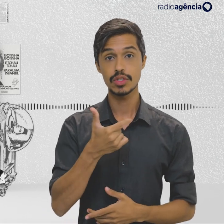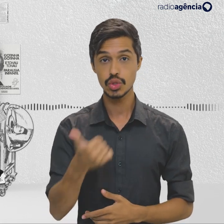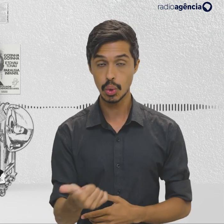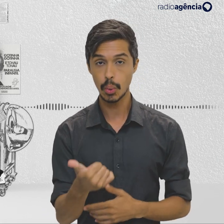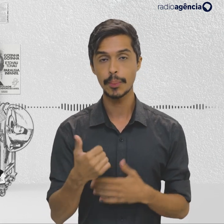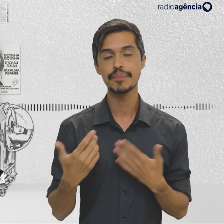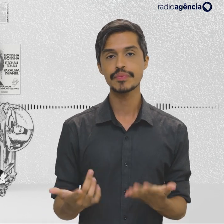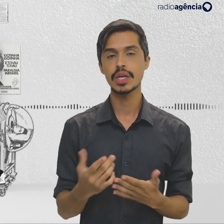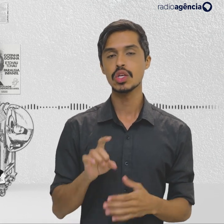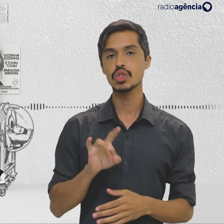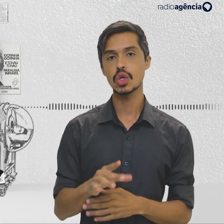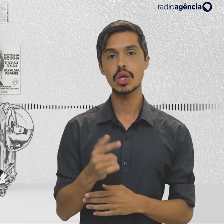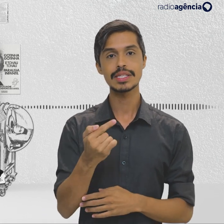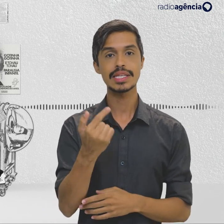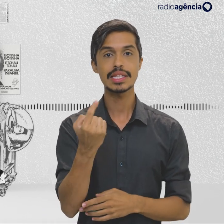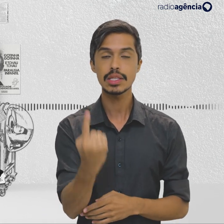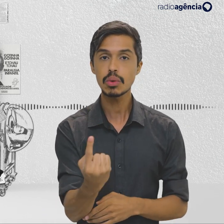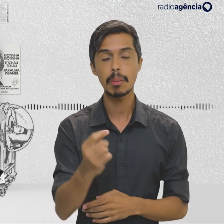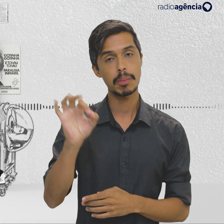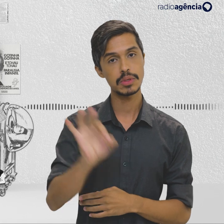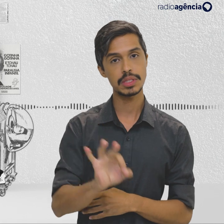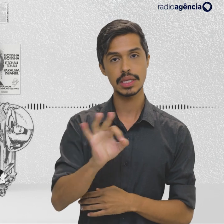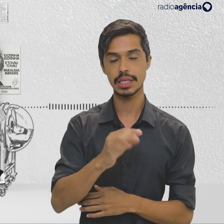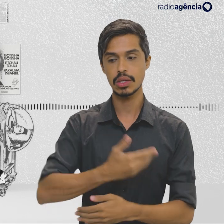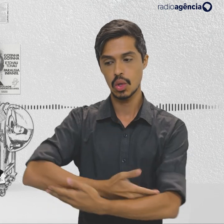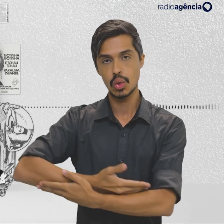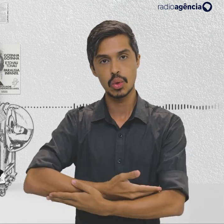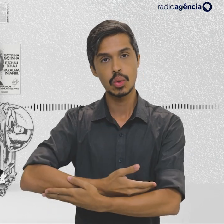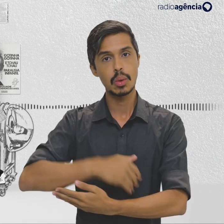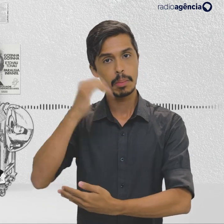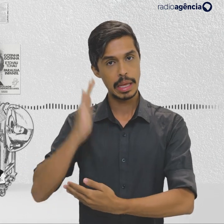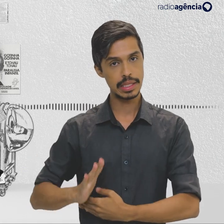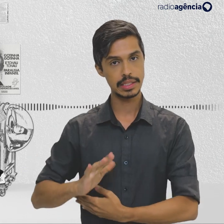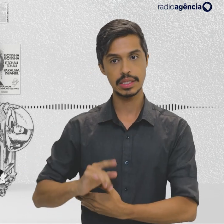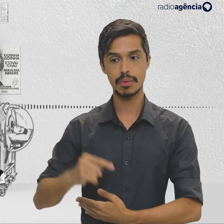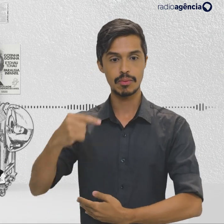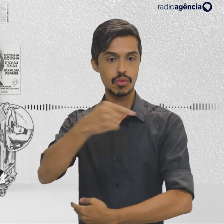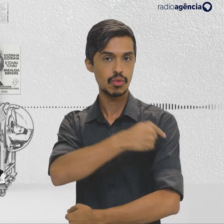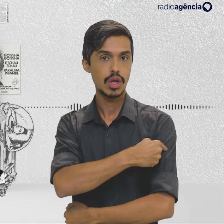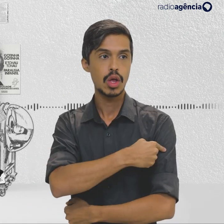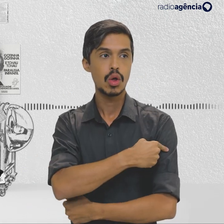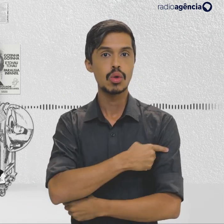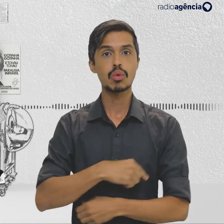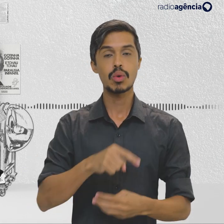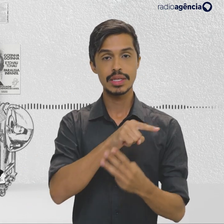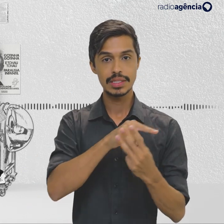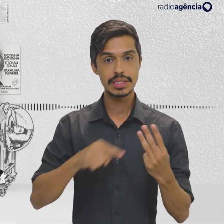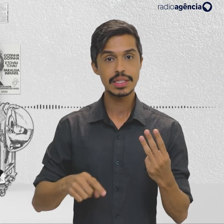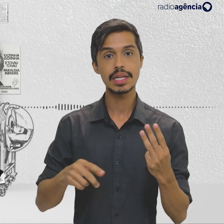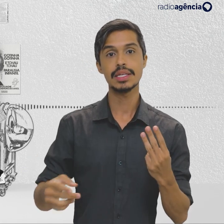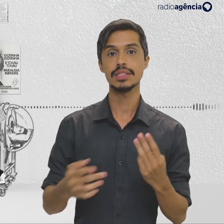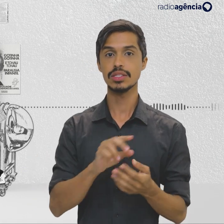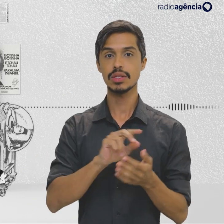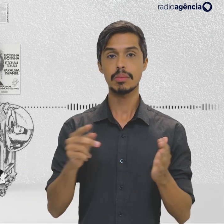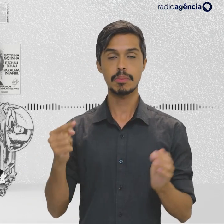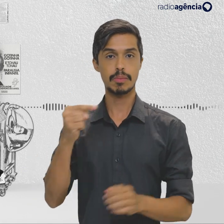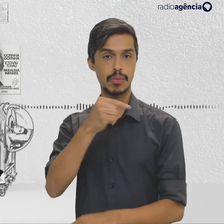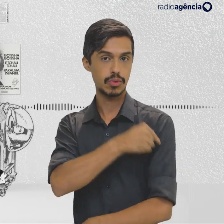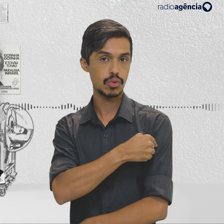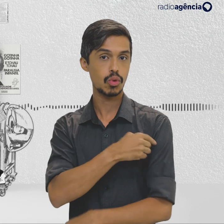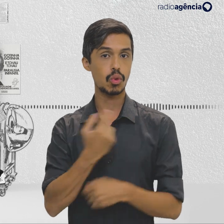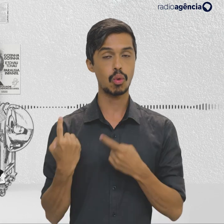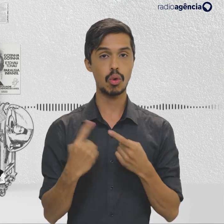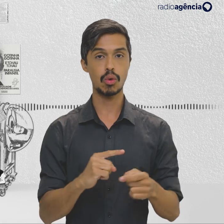2021 apenas 71 dos bebês brasileiros foram vacinados com as três doses da vacina